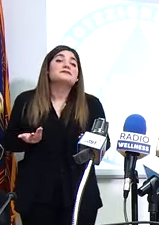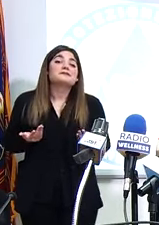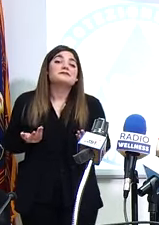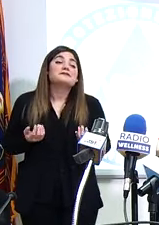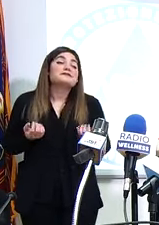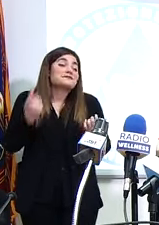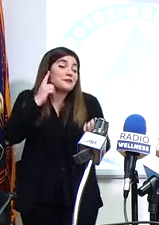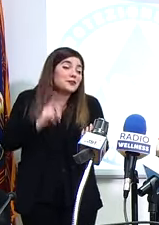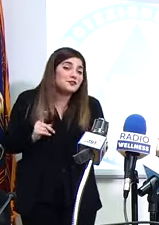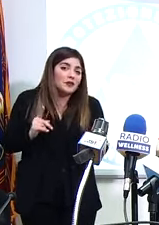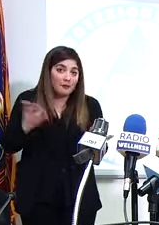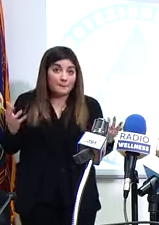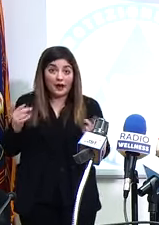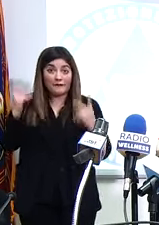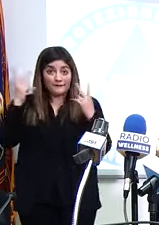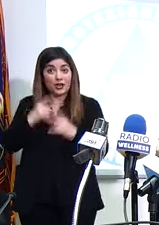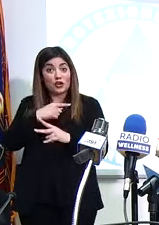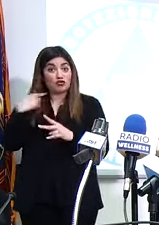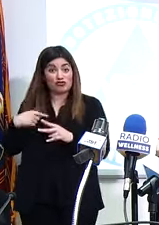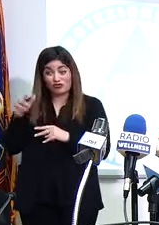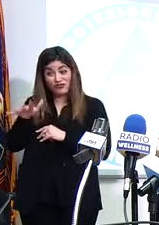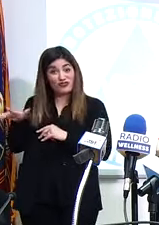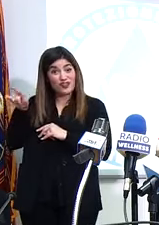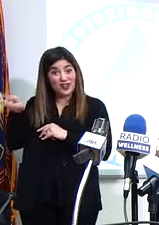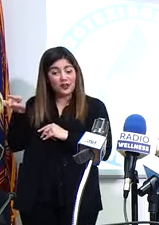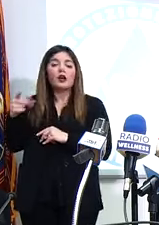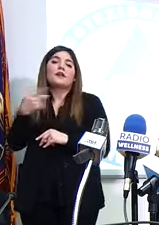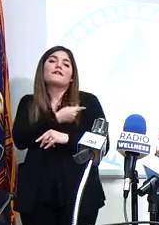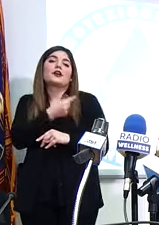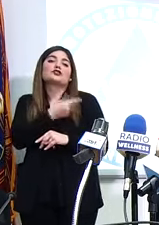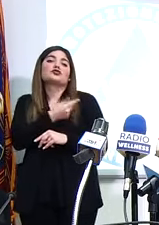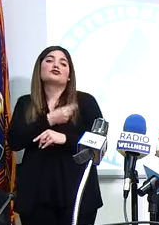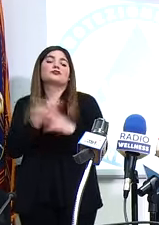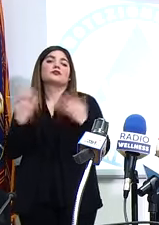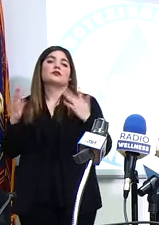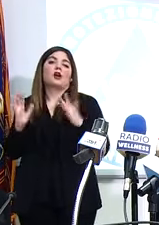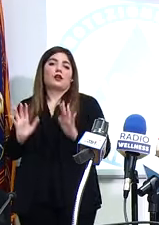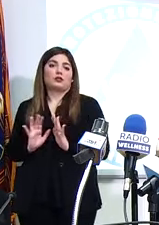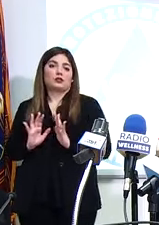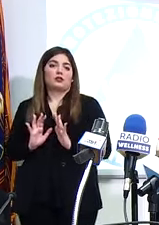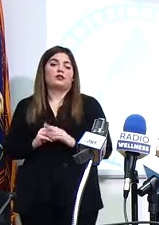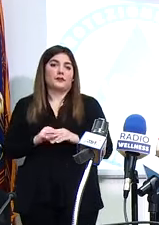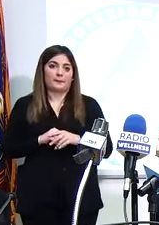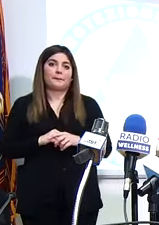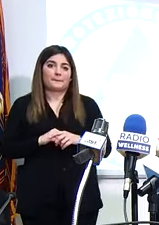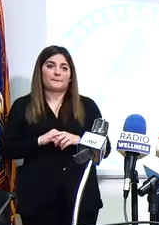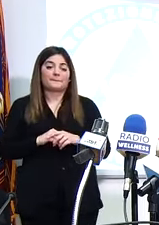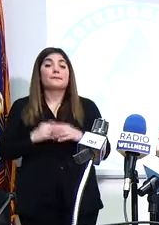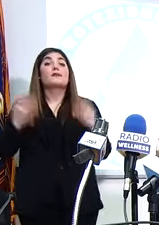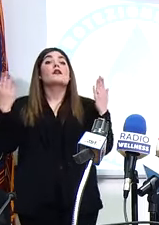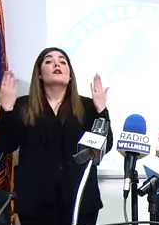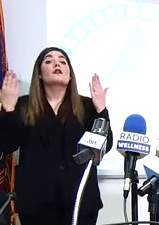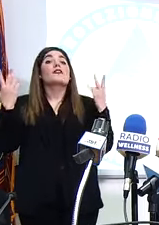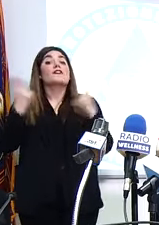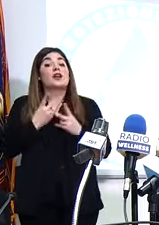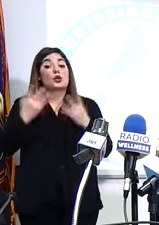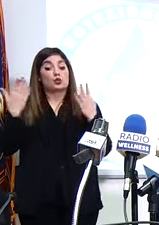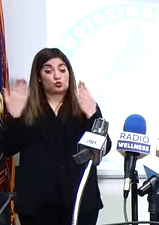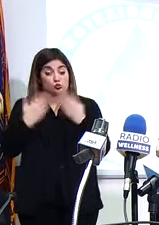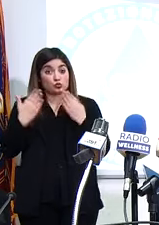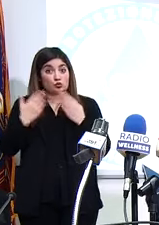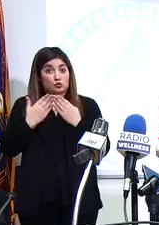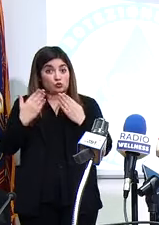Infatti, quello che posso dirvi, perché la letteratura è su fase 2 dei vaccini cinesi, che avevano